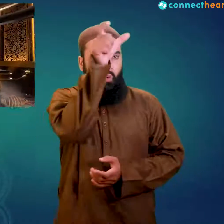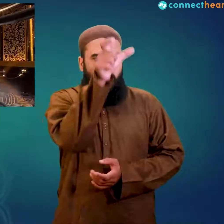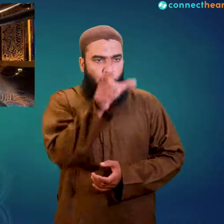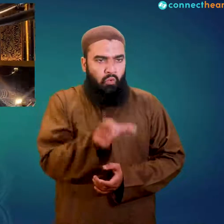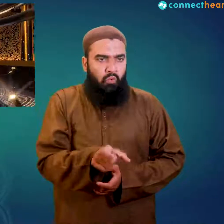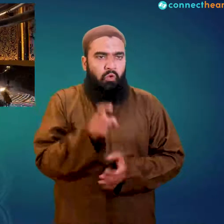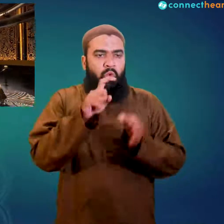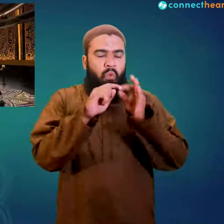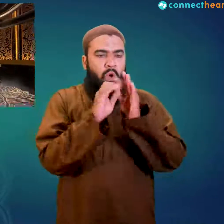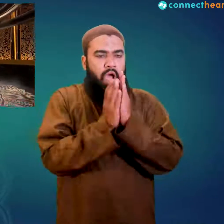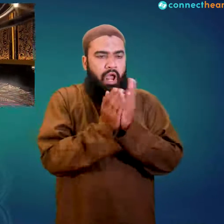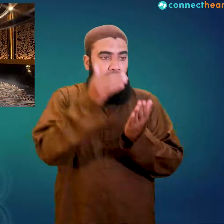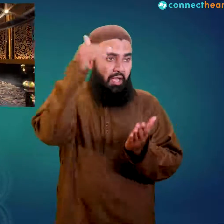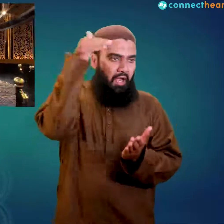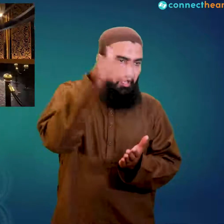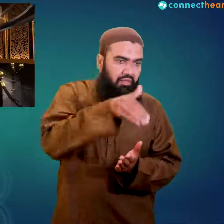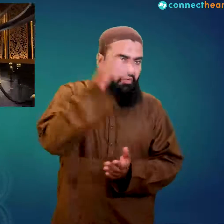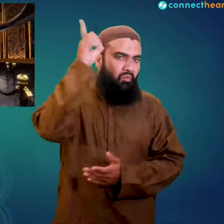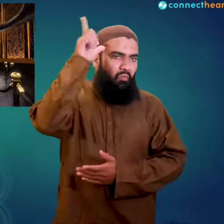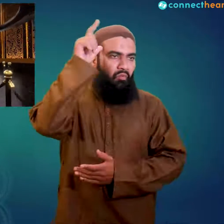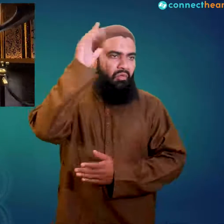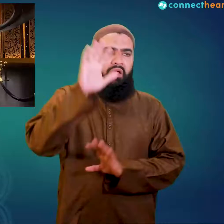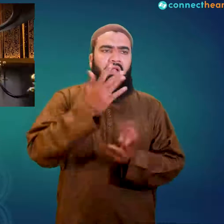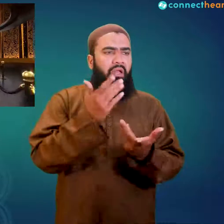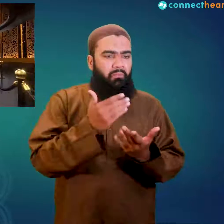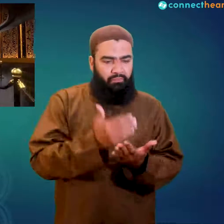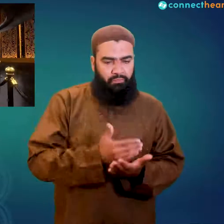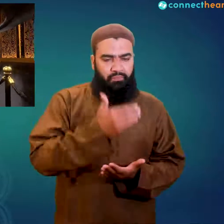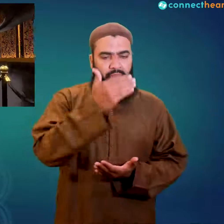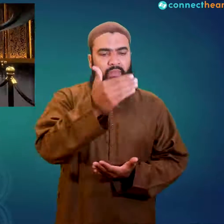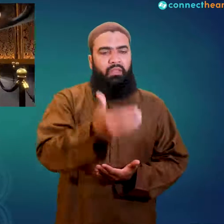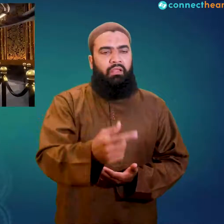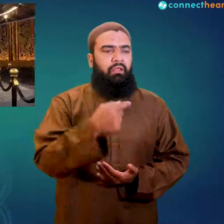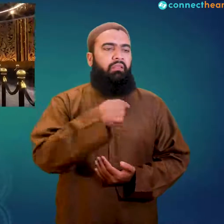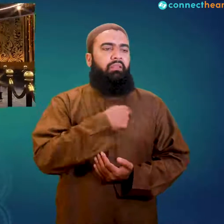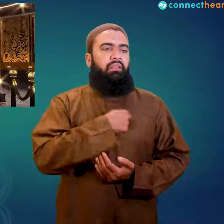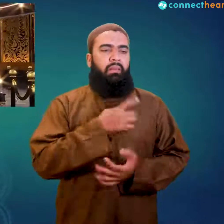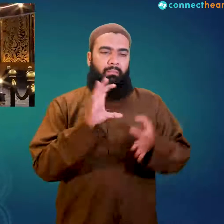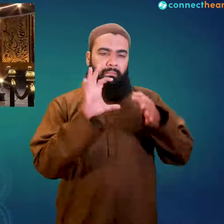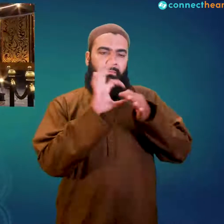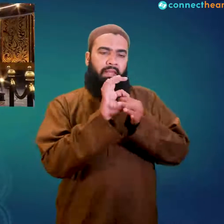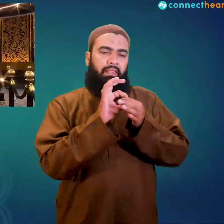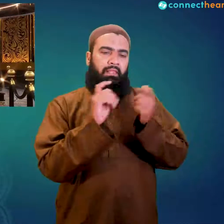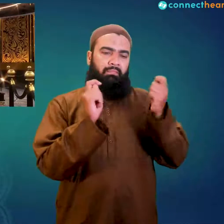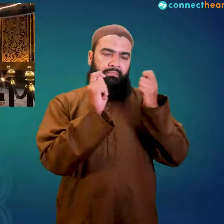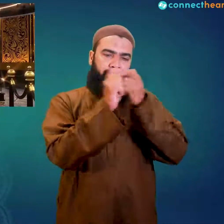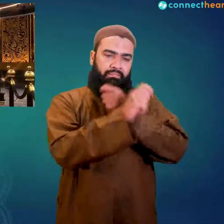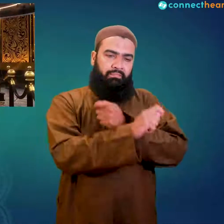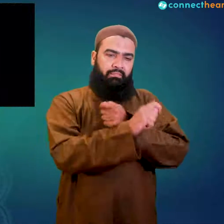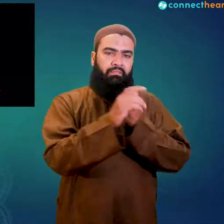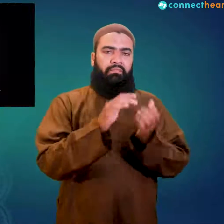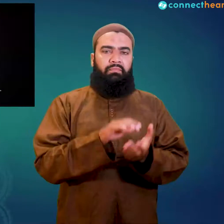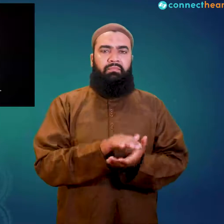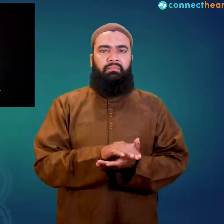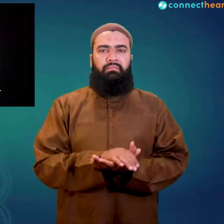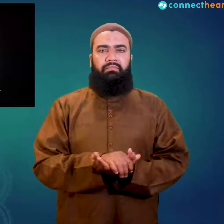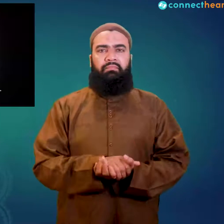اقفالها، تو کیا یہ لوگ قرآن میں غور نہیں کرتے یا دلوں پر قفل لگ رہے